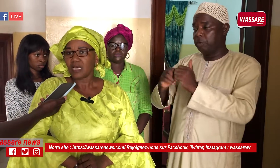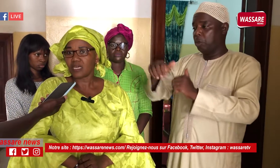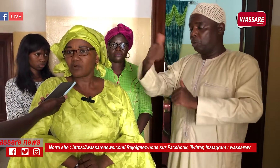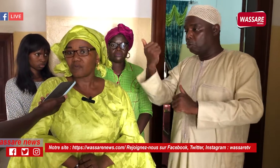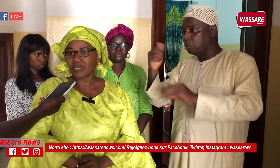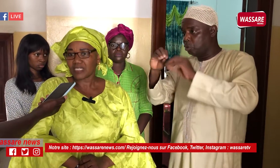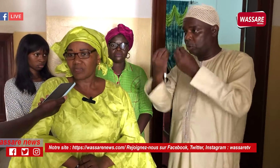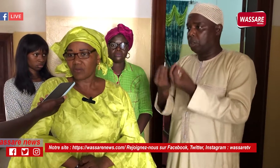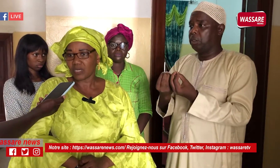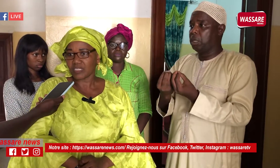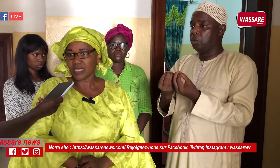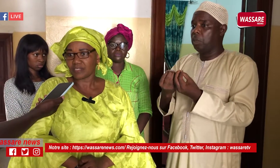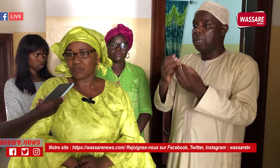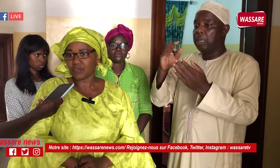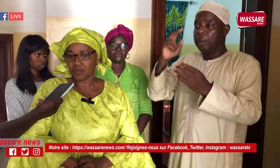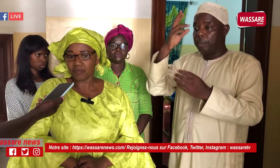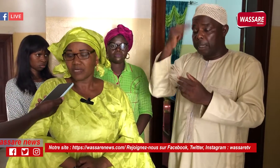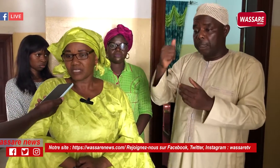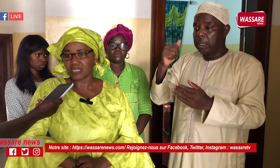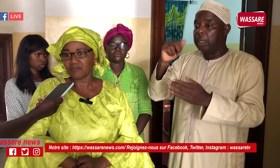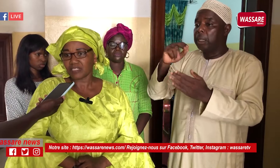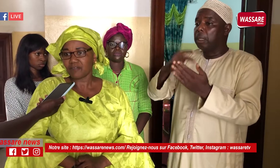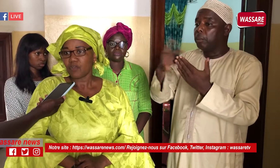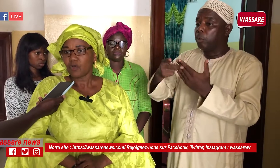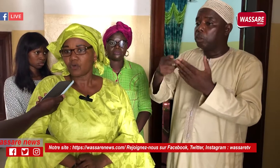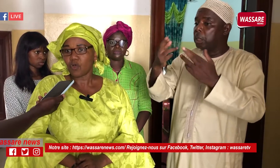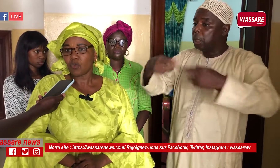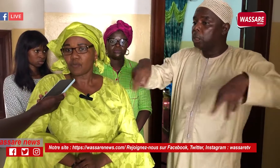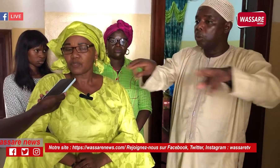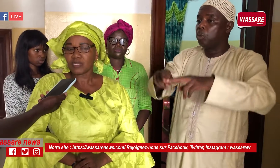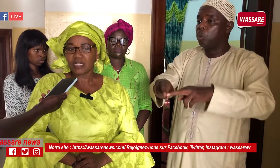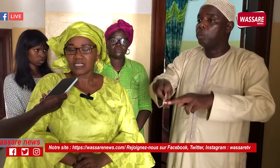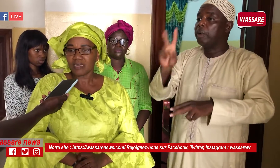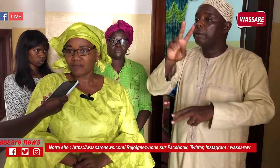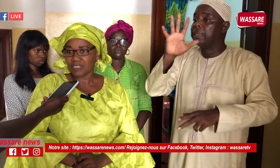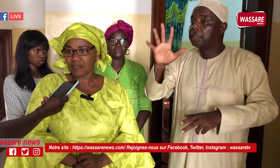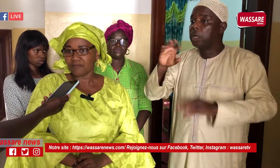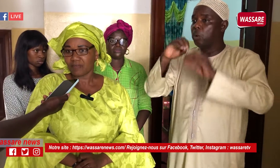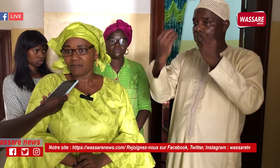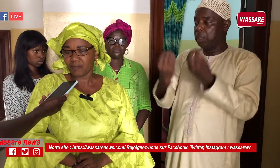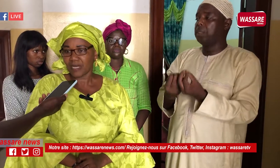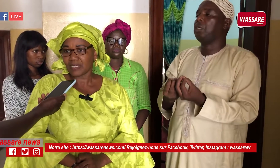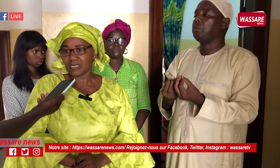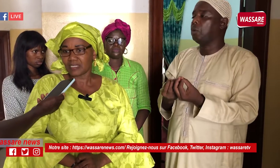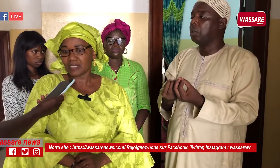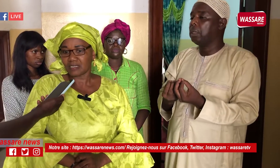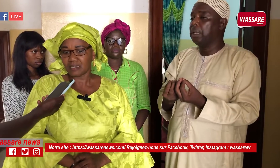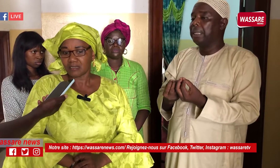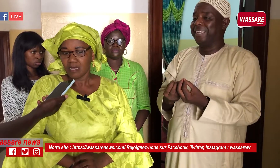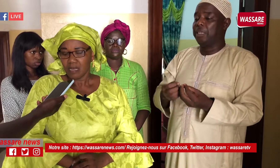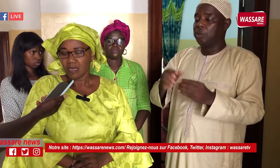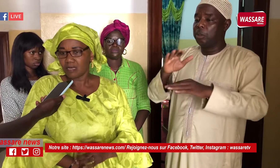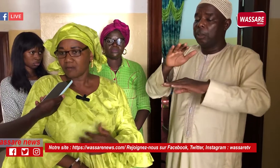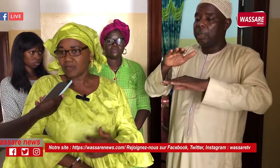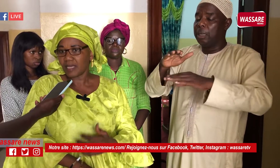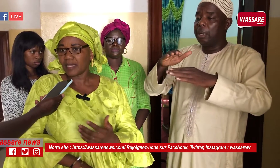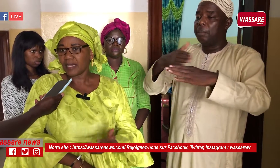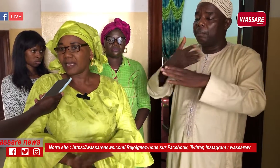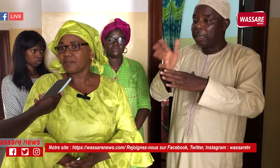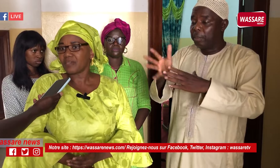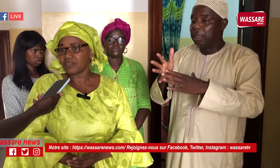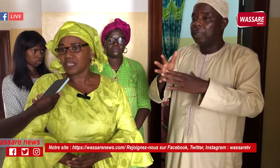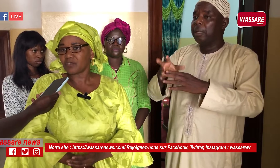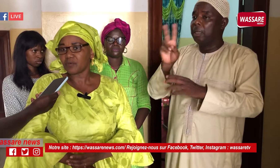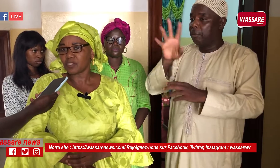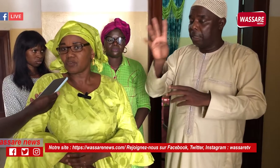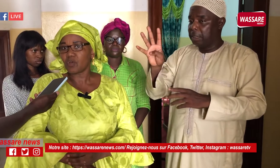projet regroupe 25 organisations, y compris le CFESAP. Donc, puisque le CFESAP fait partie de cette